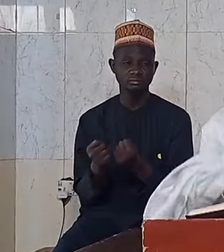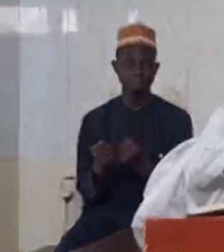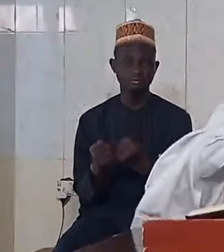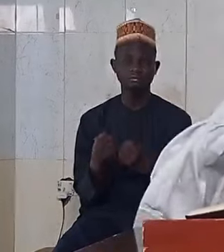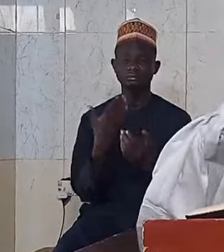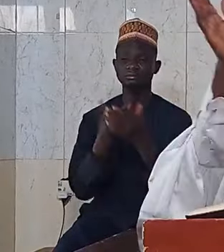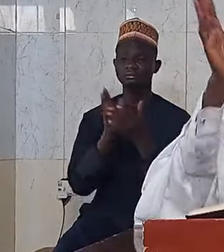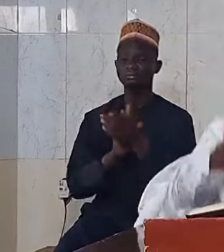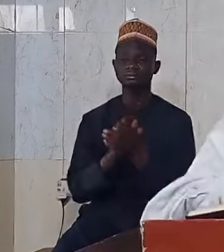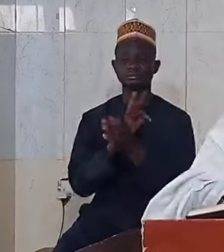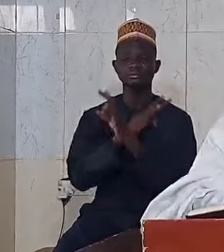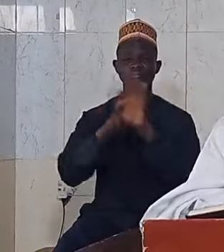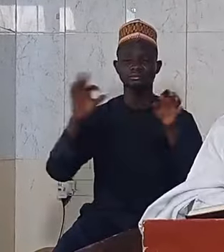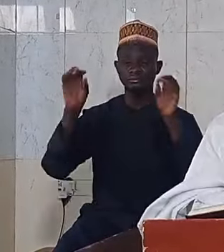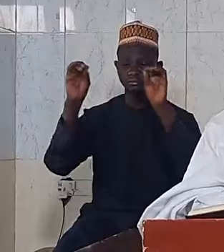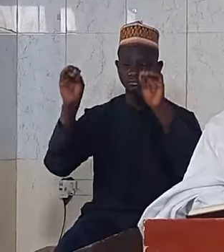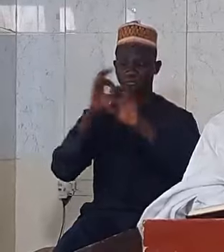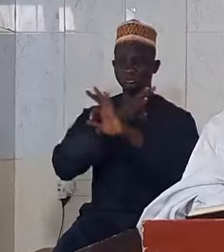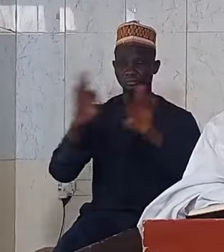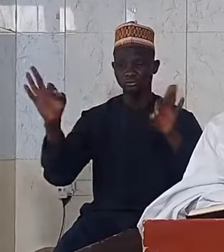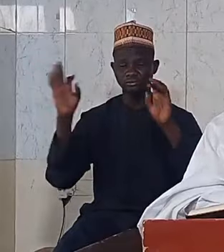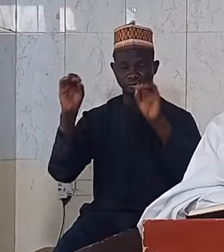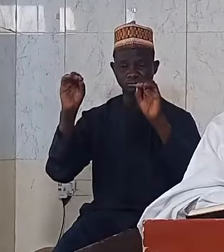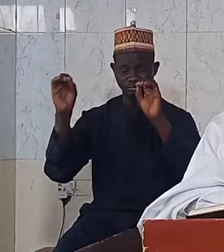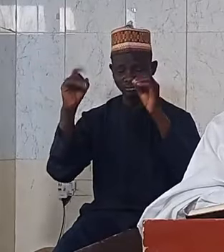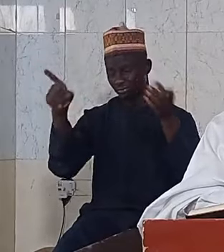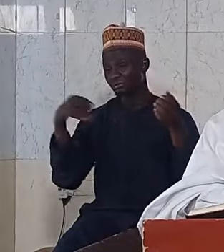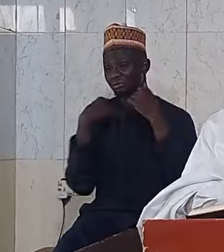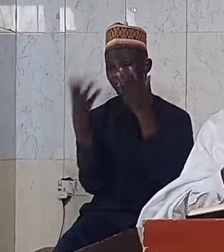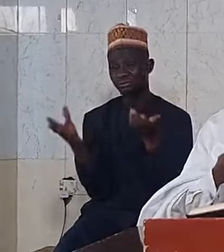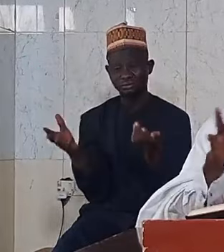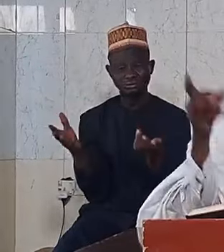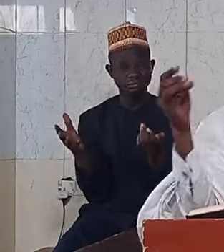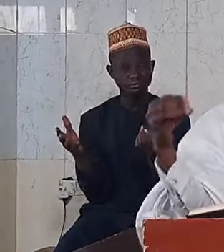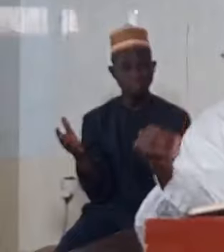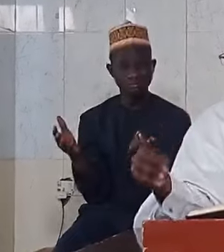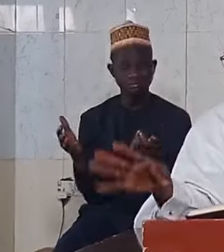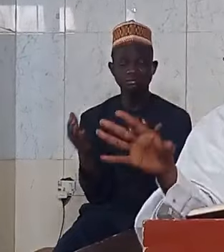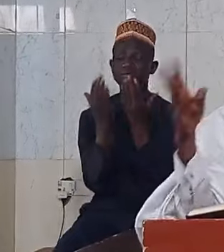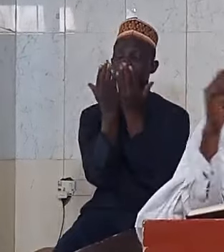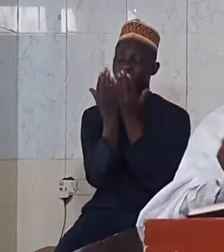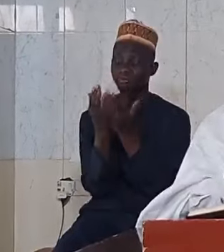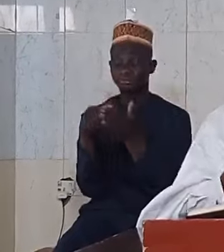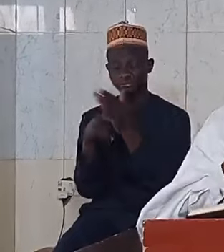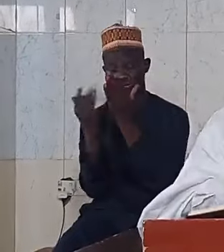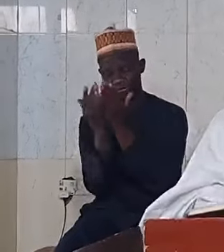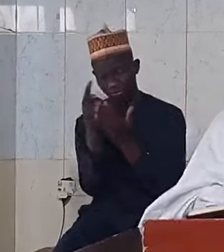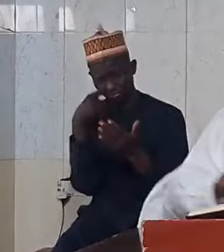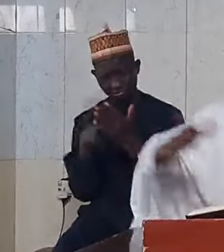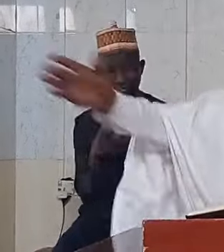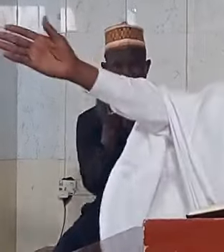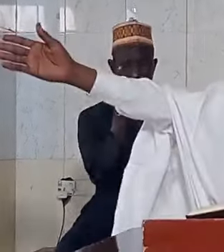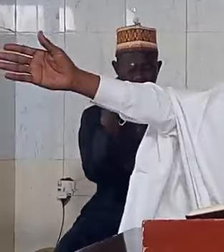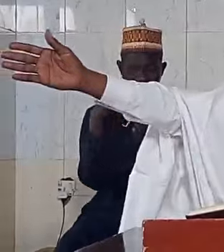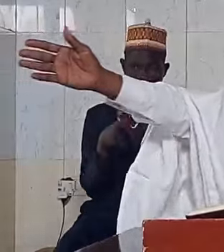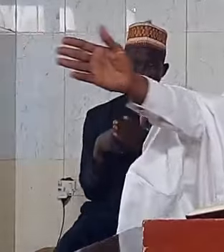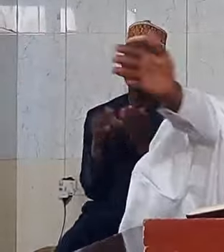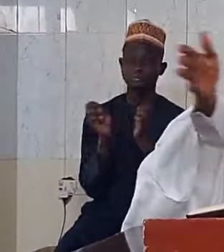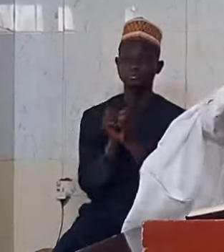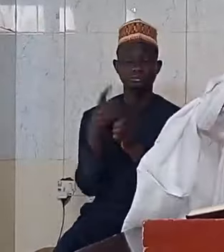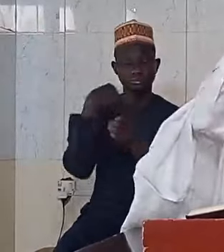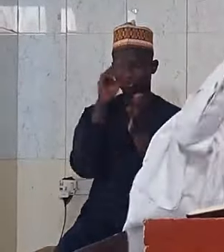malaman ga sunan araha suna ta koya muku kyauta komai shi addu'ar kaza addu'ar kaza yanzu kana bin ko a